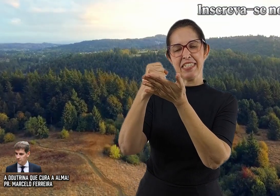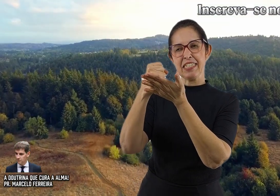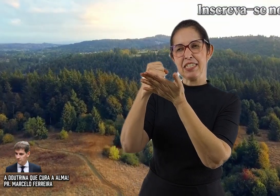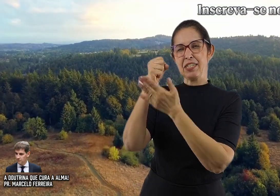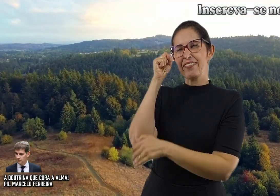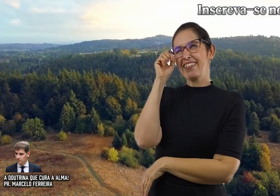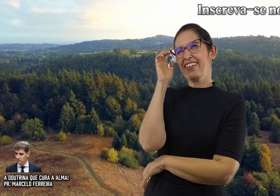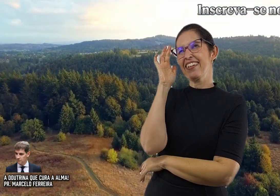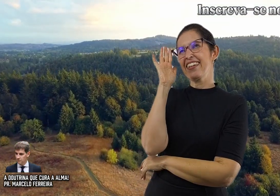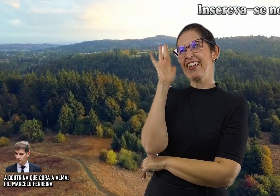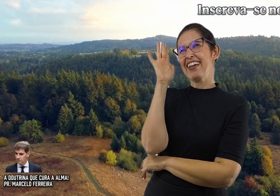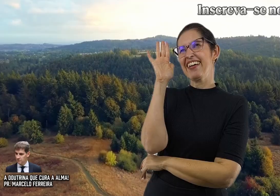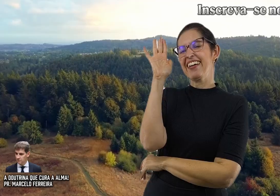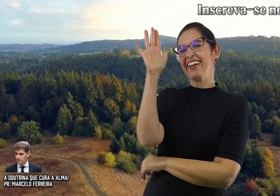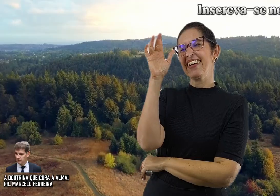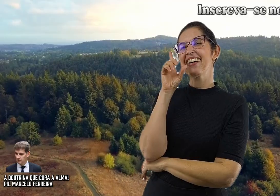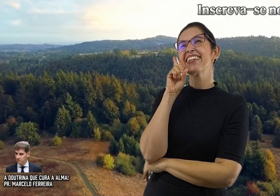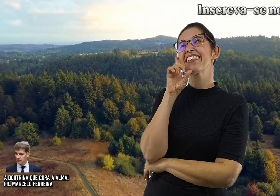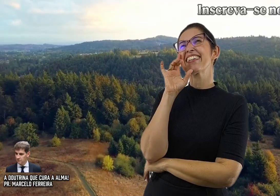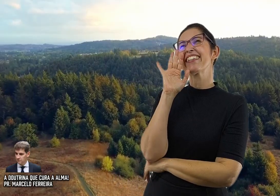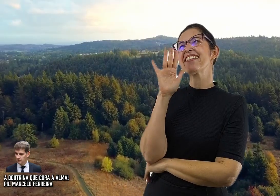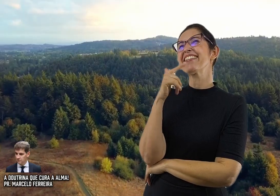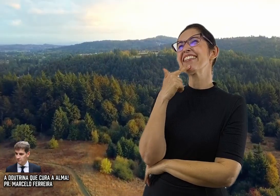buscar. Que dia